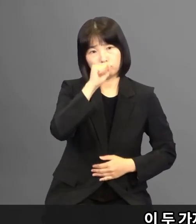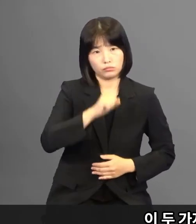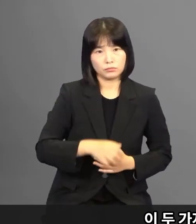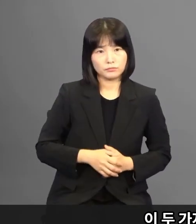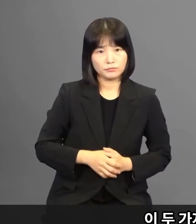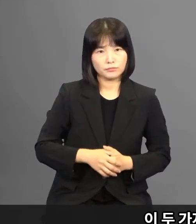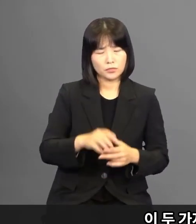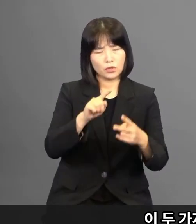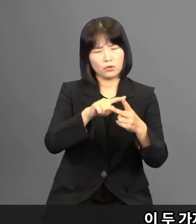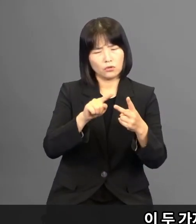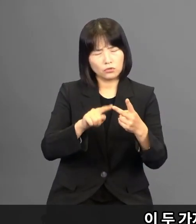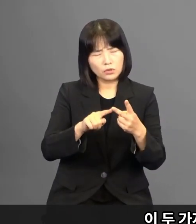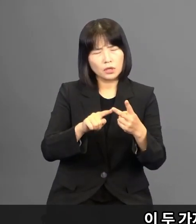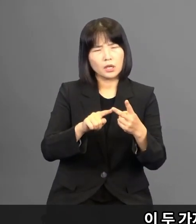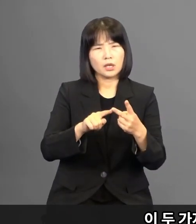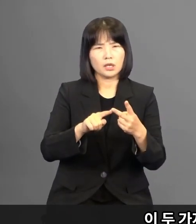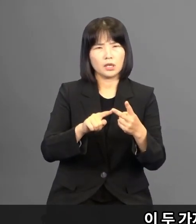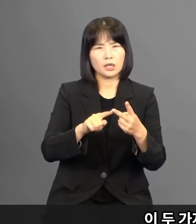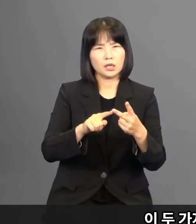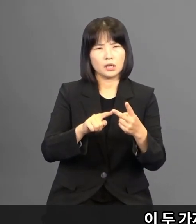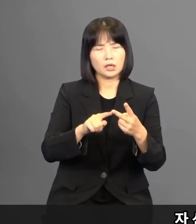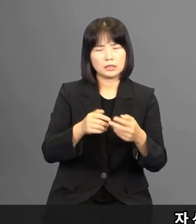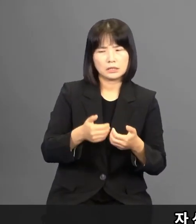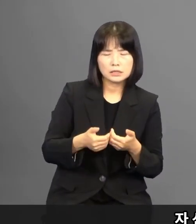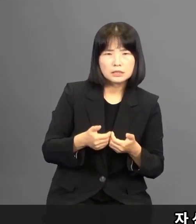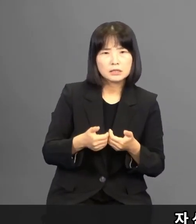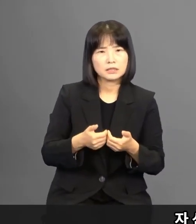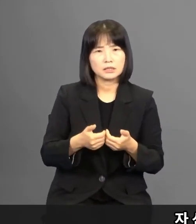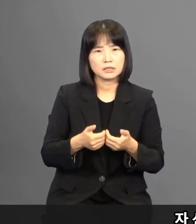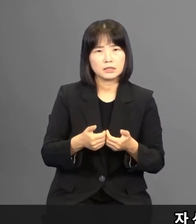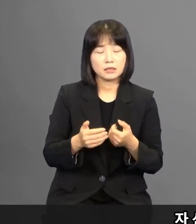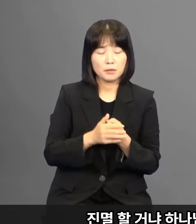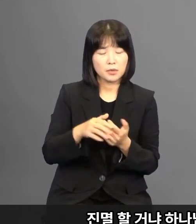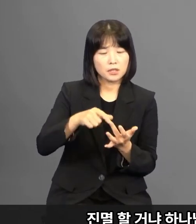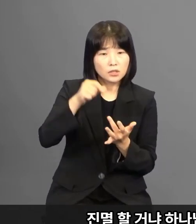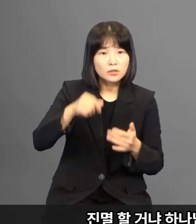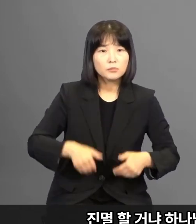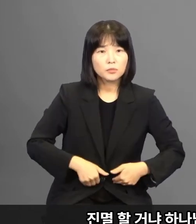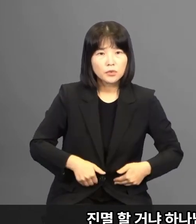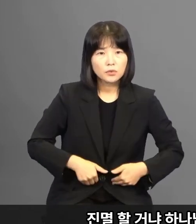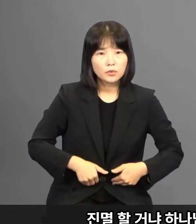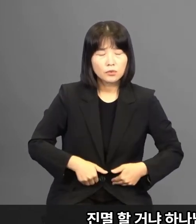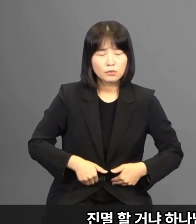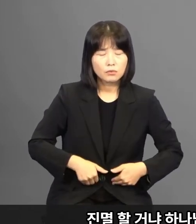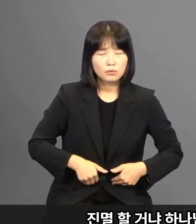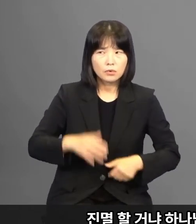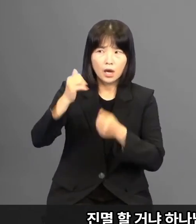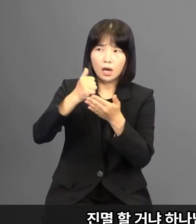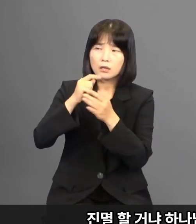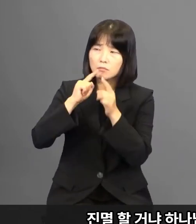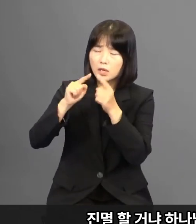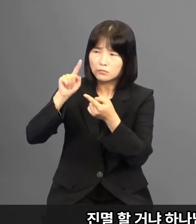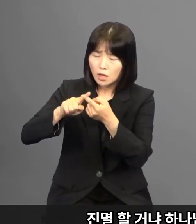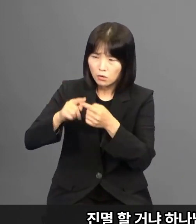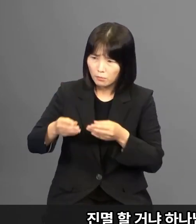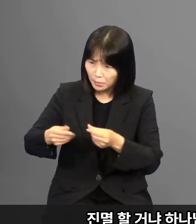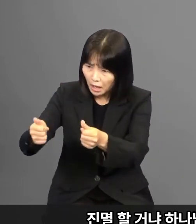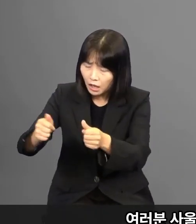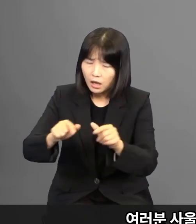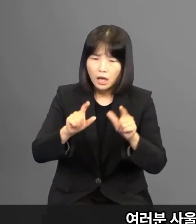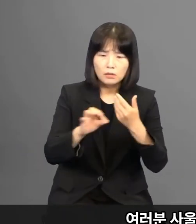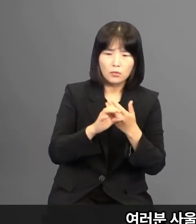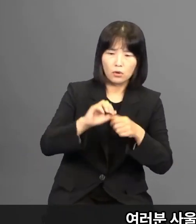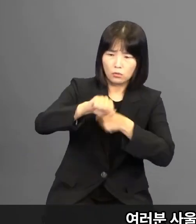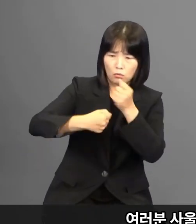가지 음성이 부딪힌 거죠. 자, 선택을 해야 돼요. 진멸할 거냐, 하나님 말씀대로. 아니면 가져올